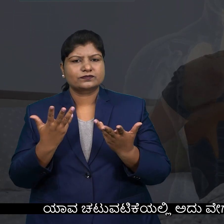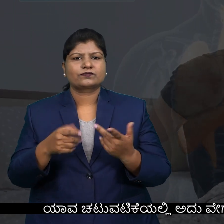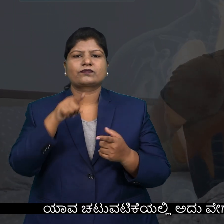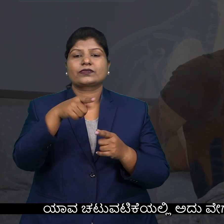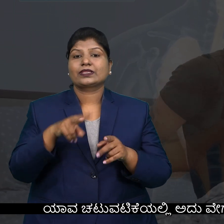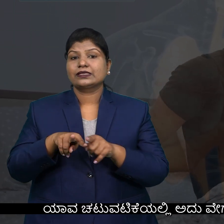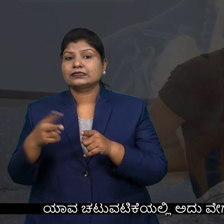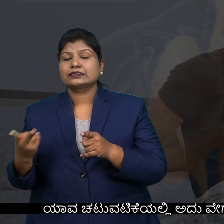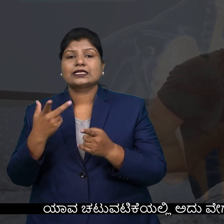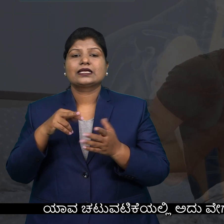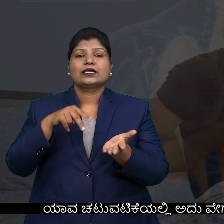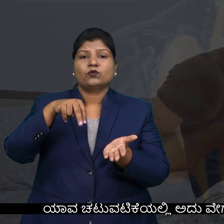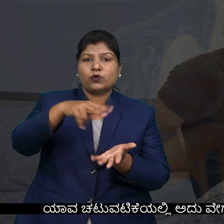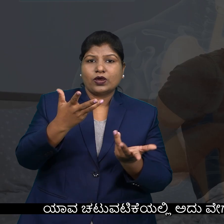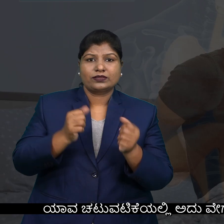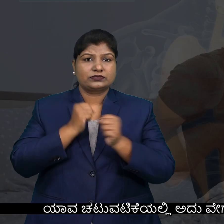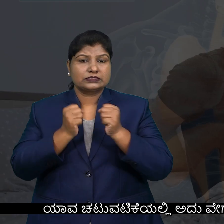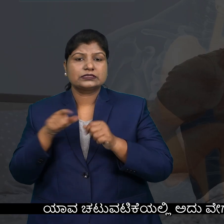ವೇಗವಾಗಿರುತ್ತದೆ ಎಂದು ನೀವು ಹೇಳಬಲ್ಲಿರಾ?